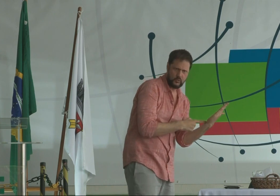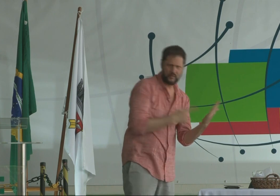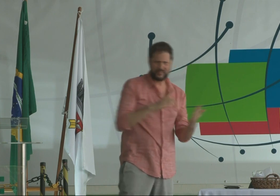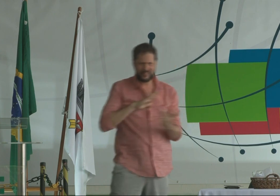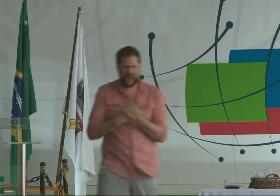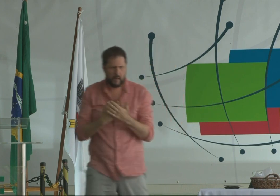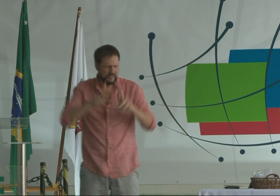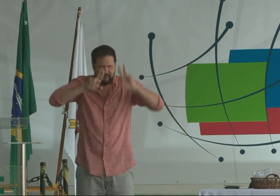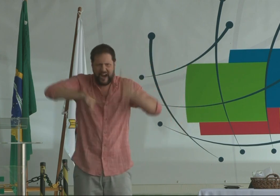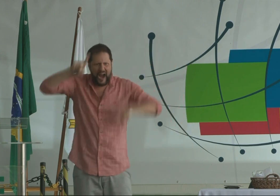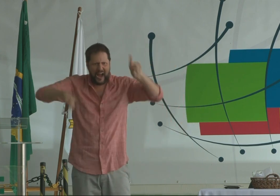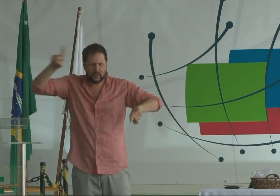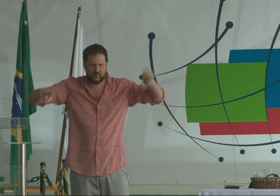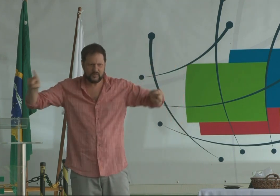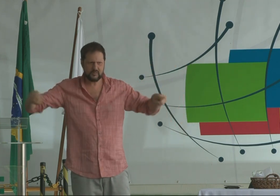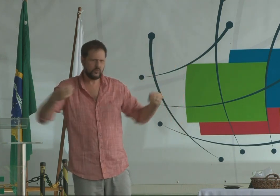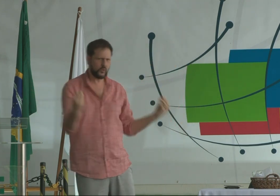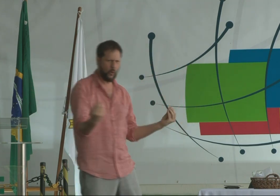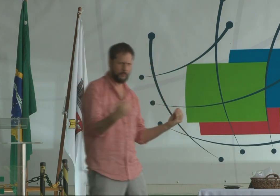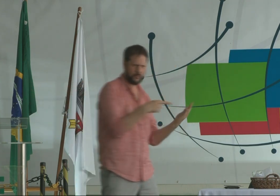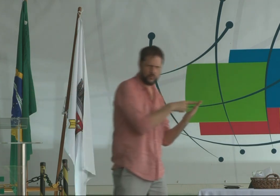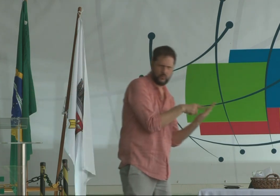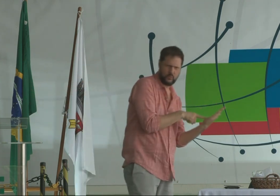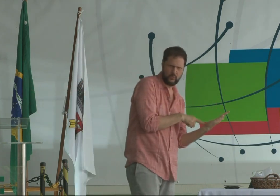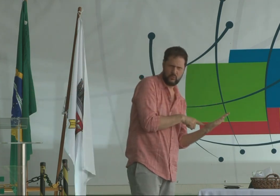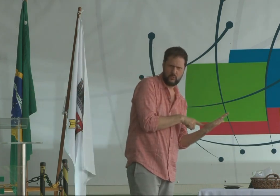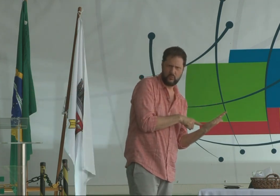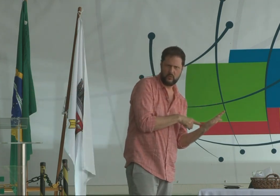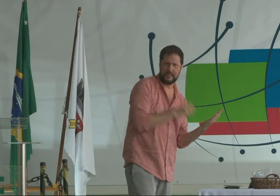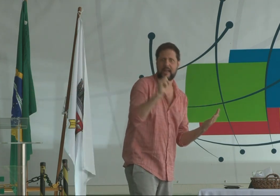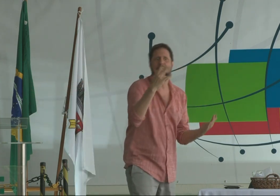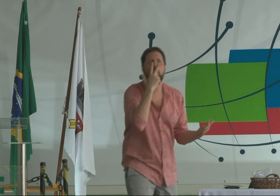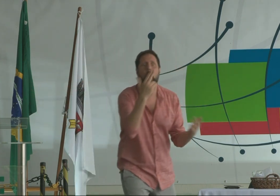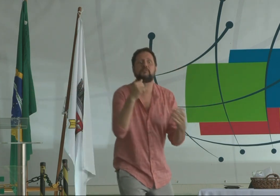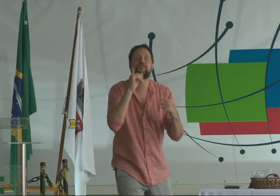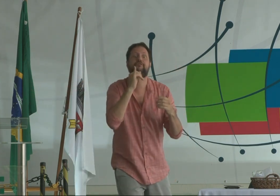padronização ainda em relação à produção e atuação. Isso daria muito em relação a esse controle.